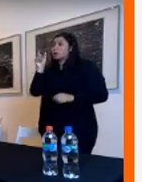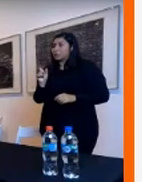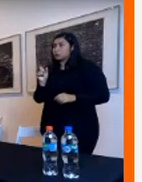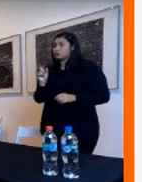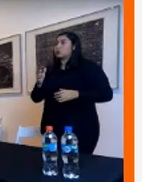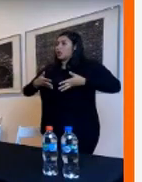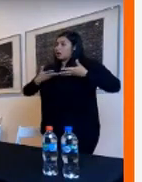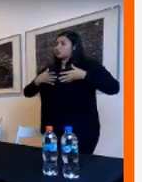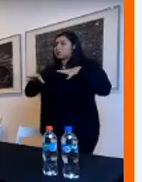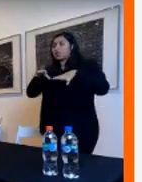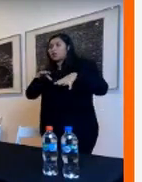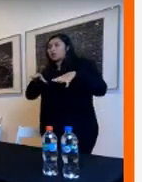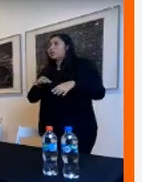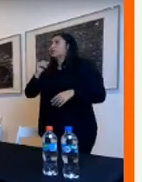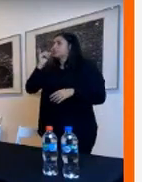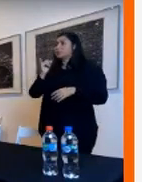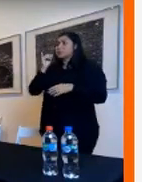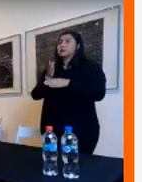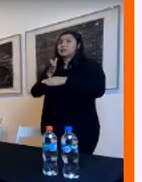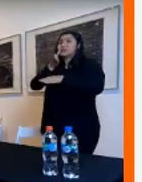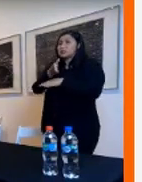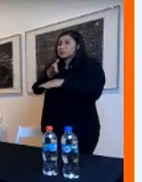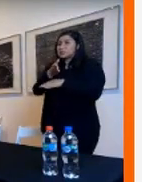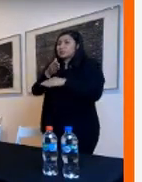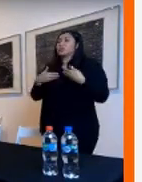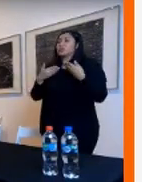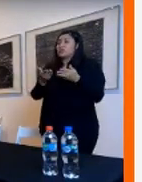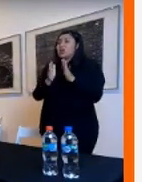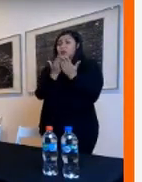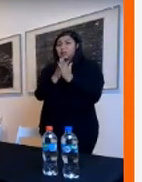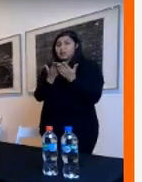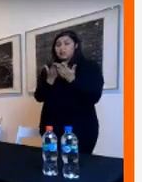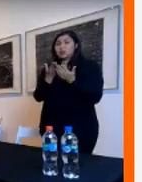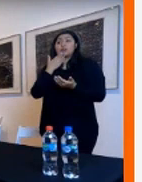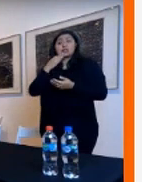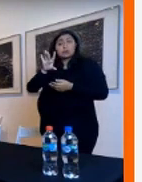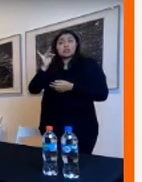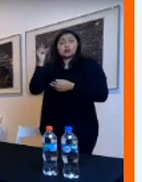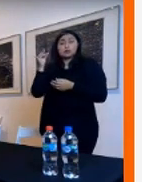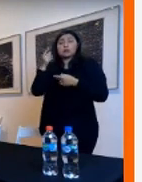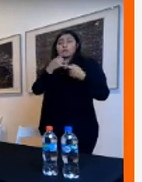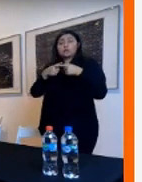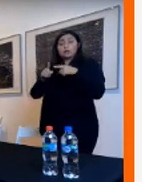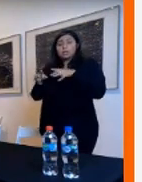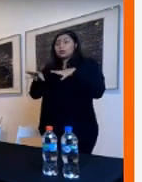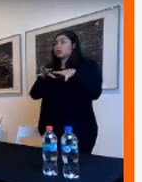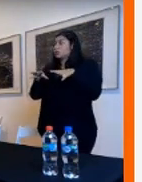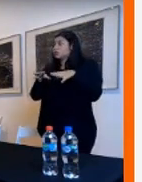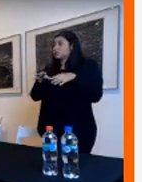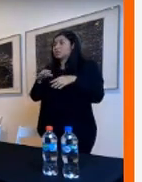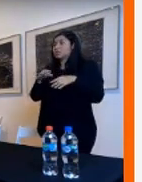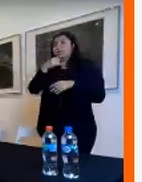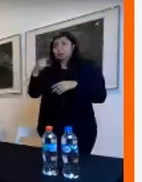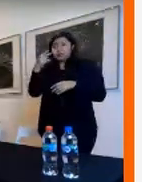movida. Y bueno, cada vez que nos visita nos lleva un libro, gracias a él descubrimos también varias cosas que van a